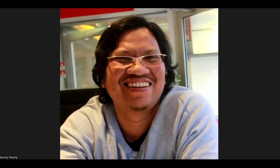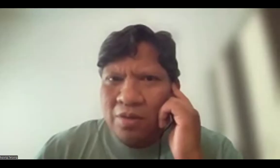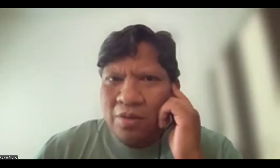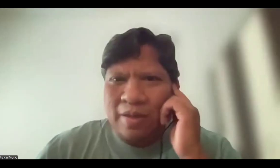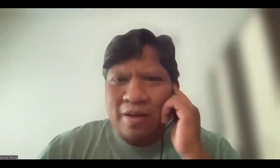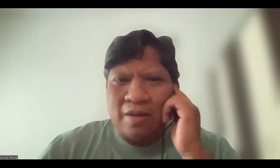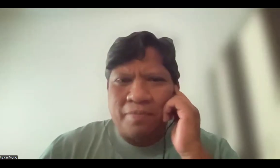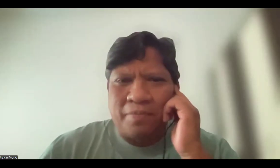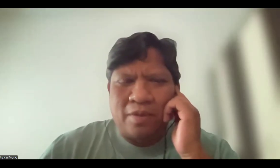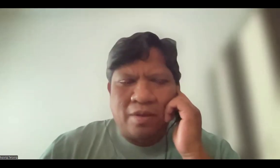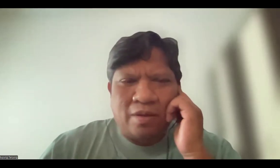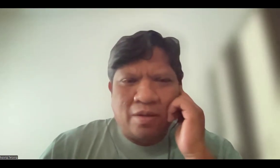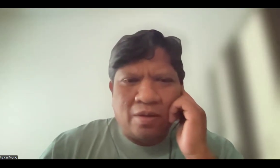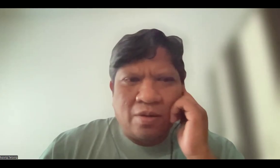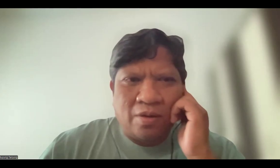Halo Tera.